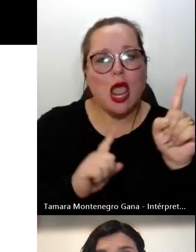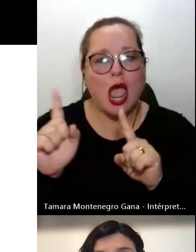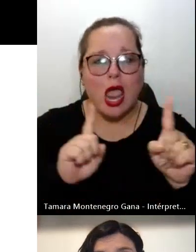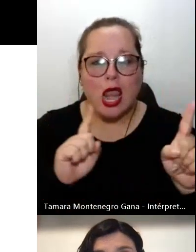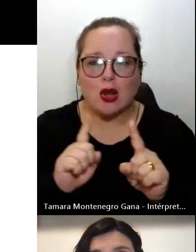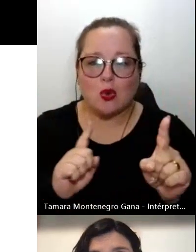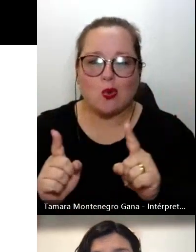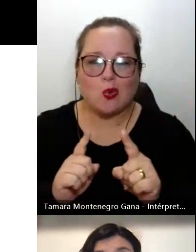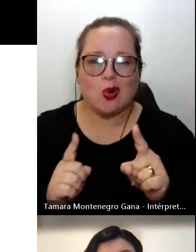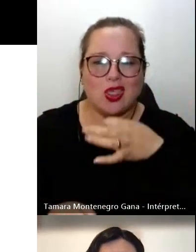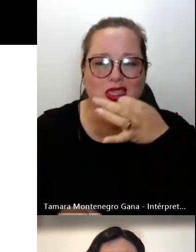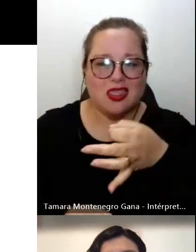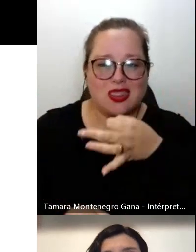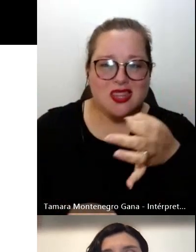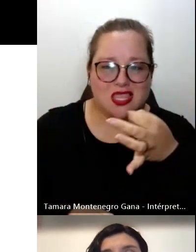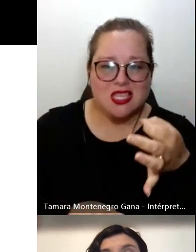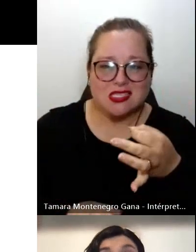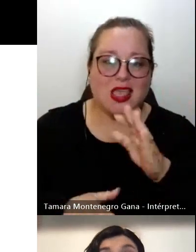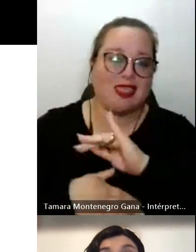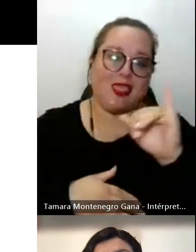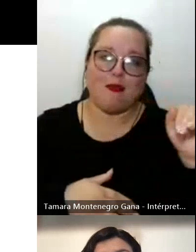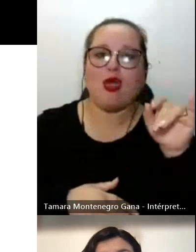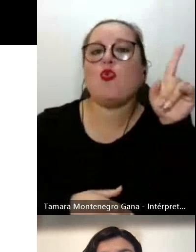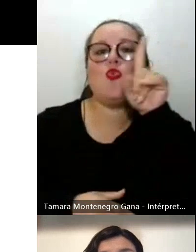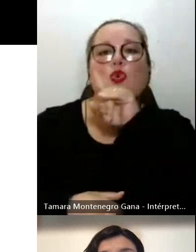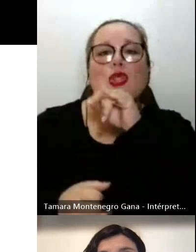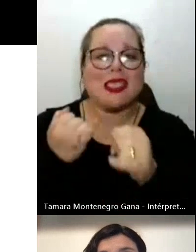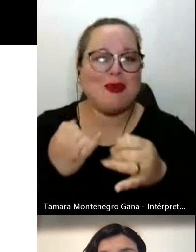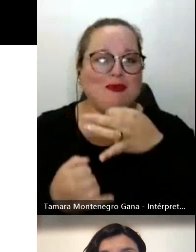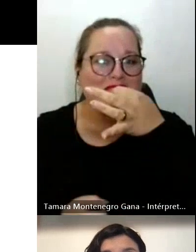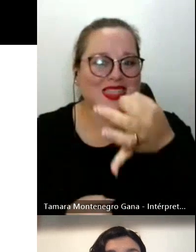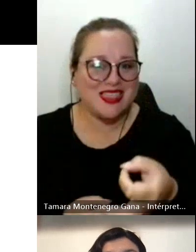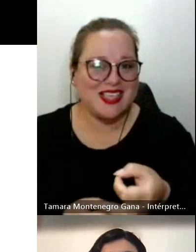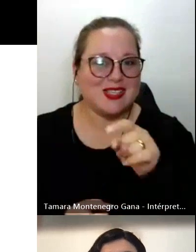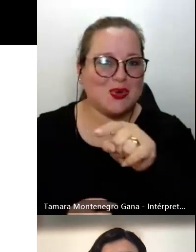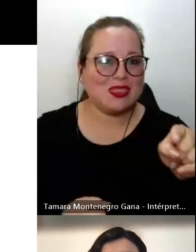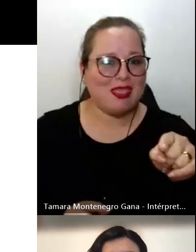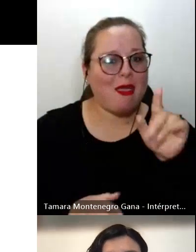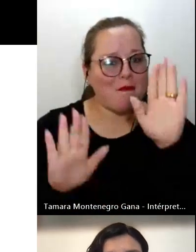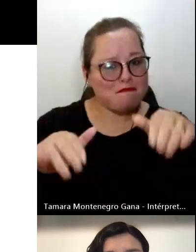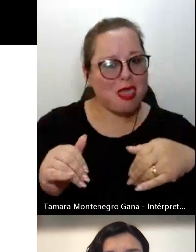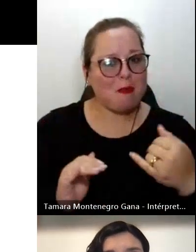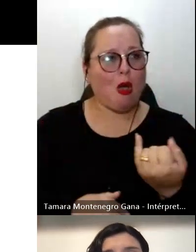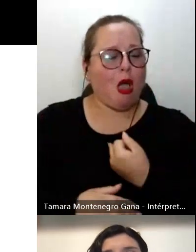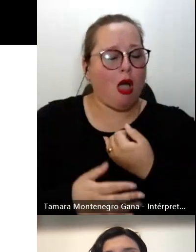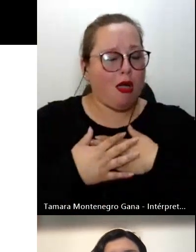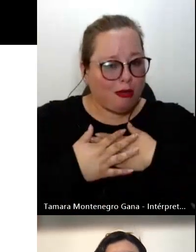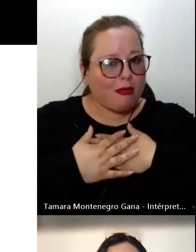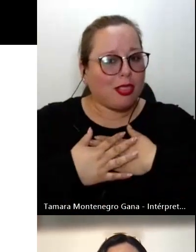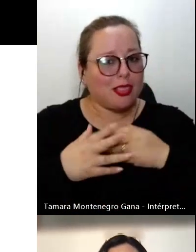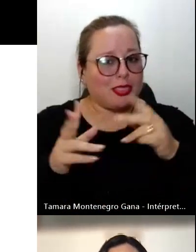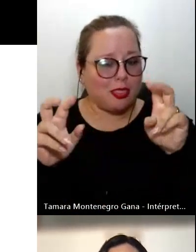resuena, después me contarán al final, si se sienten identificados o identificados con algunos de estos temas.